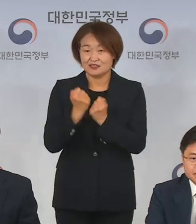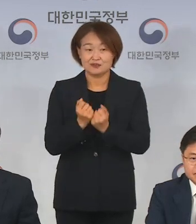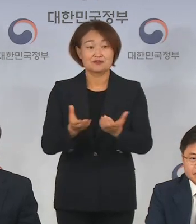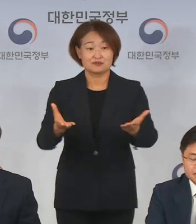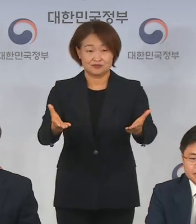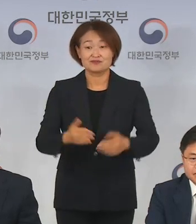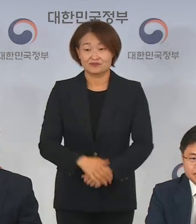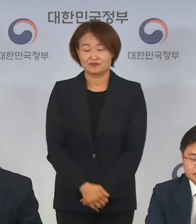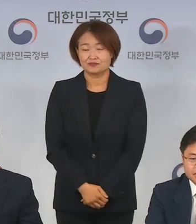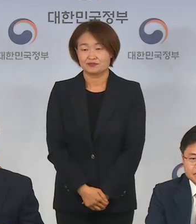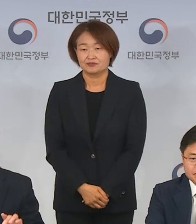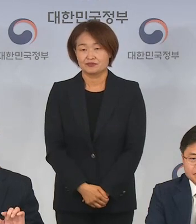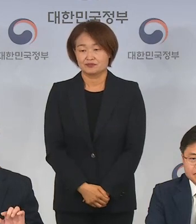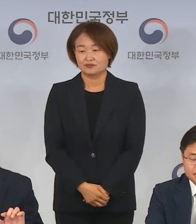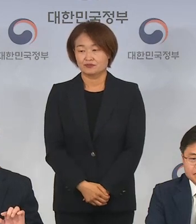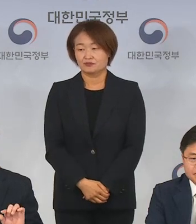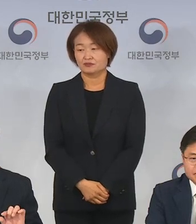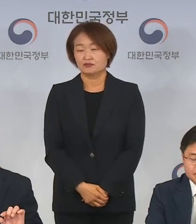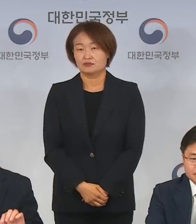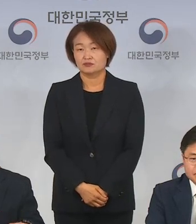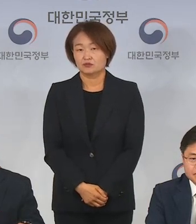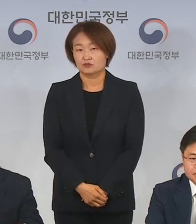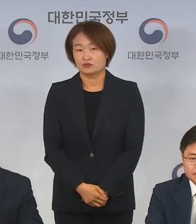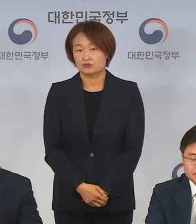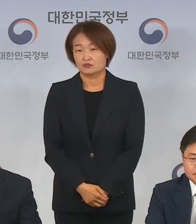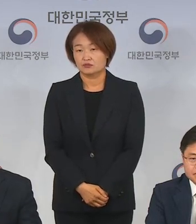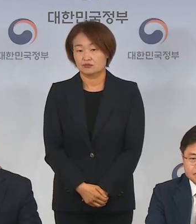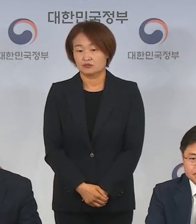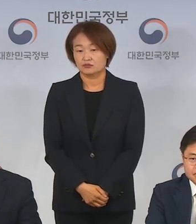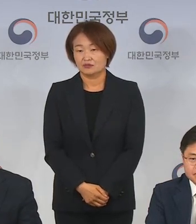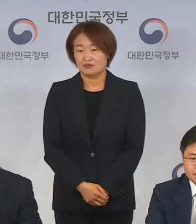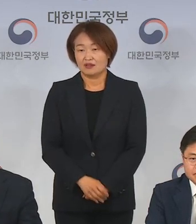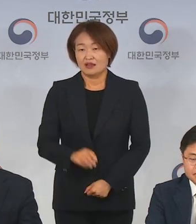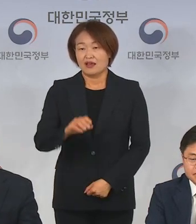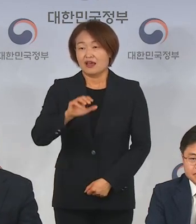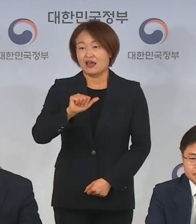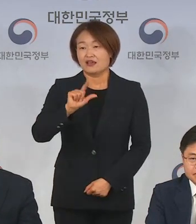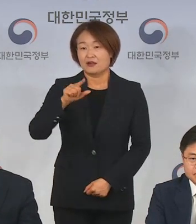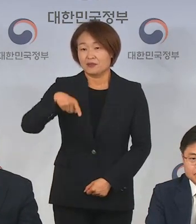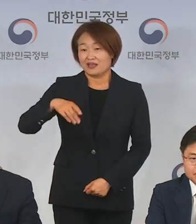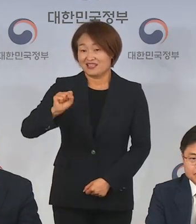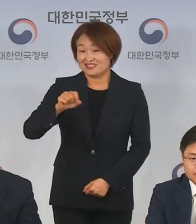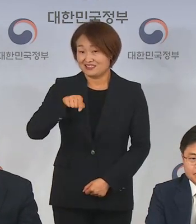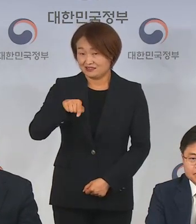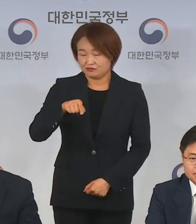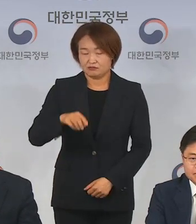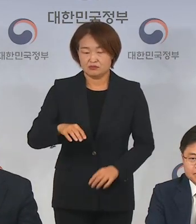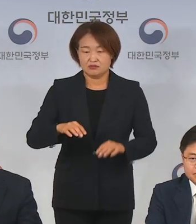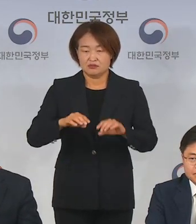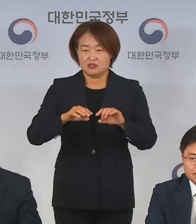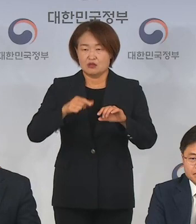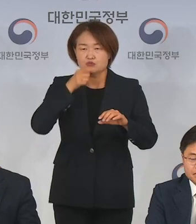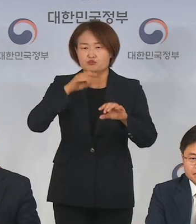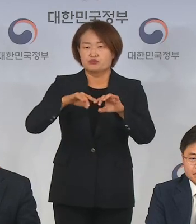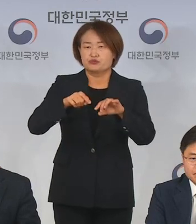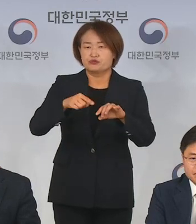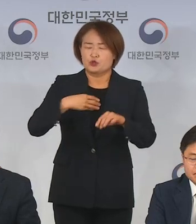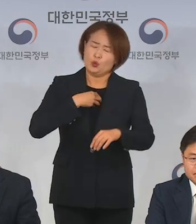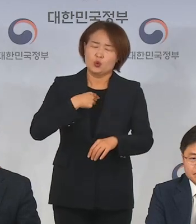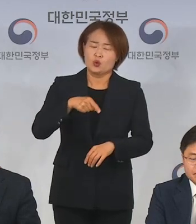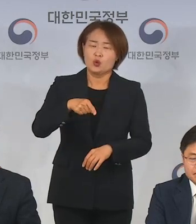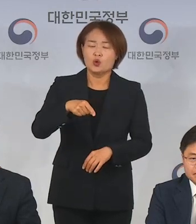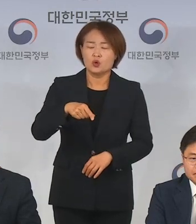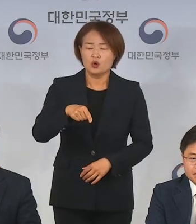설명을 드리겠습니다만, 아까 얘기한 대로 지금 알프스 시설 같은 경우에 지금 방사능 피폭 우려 이런 등등 때문에 당초